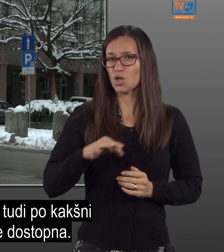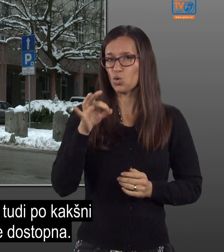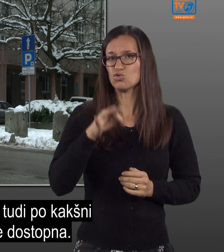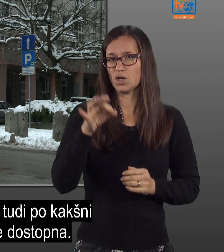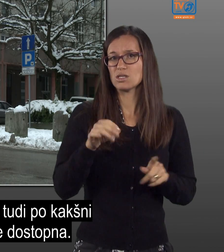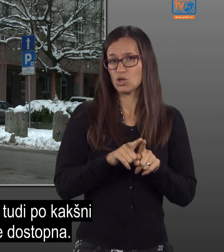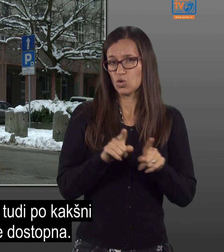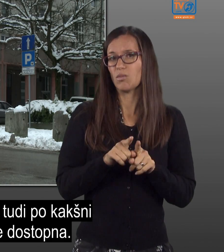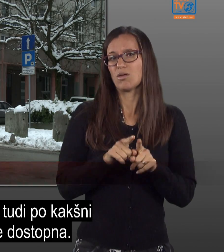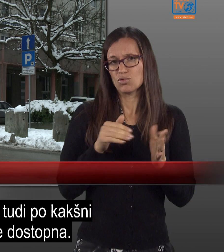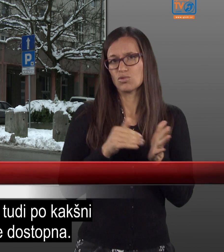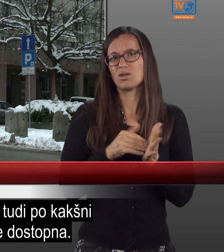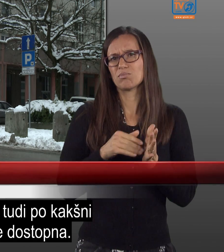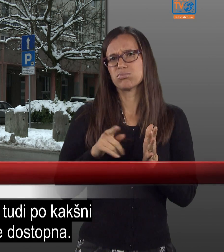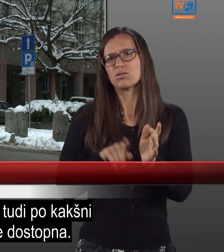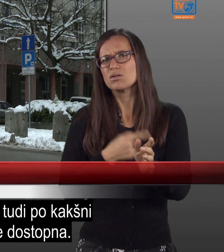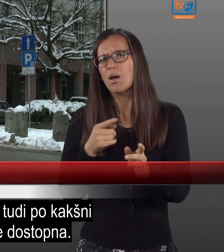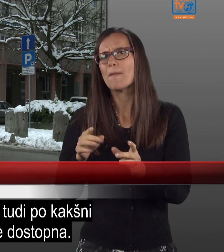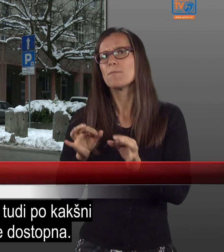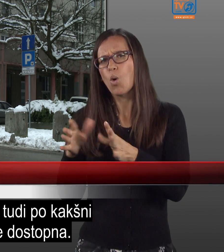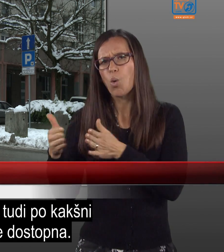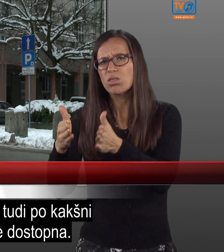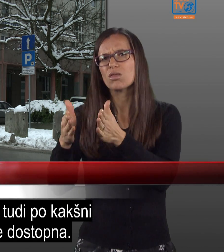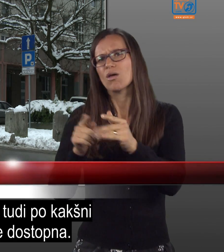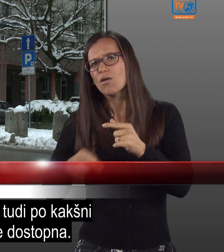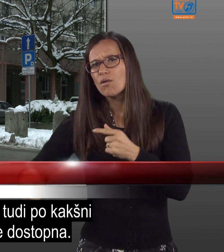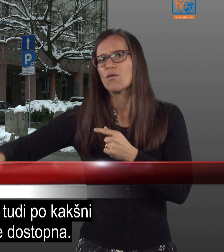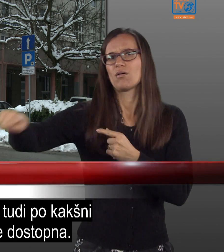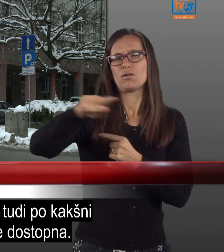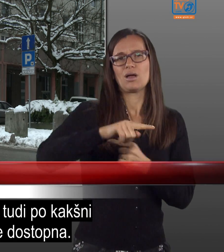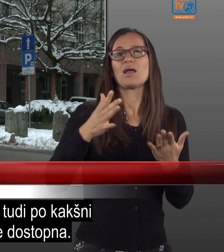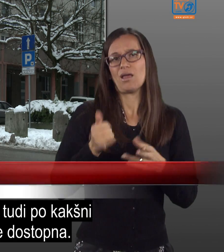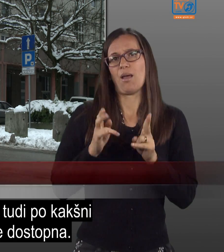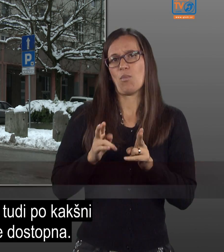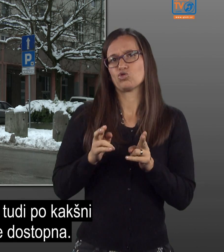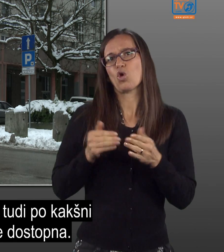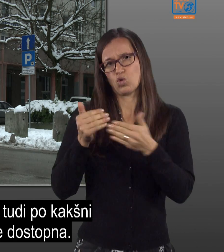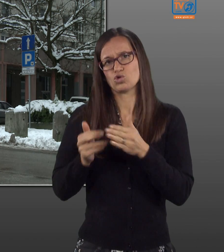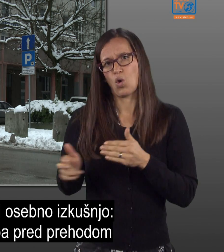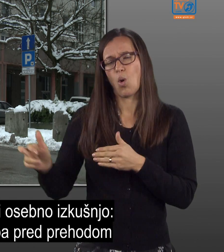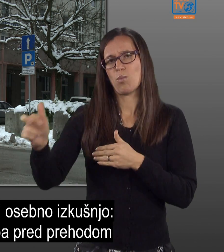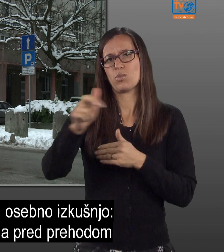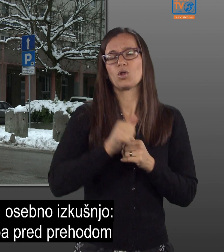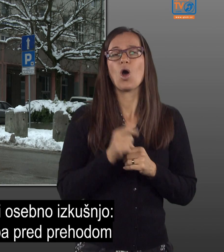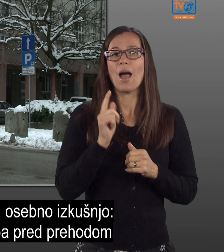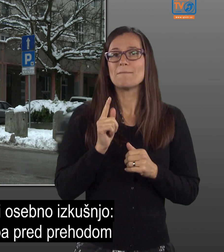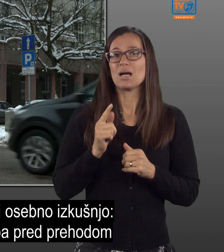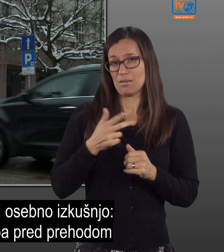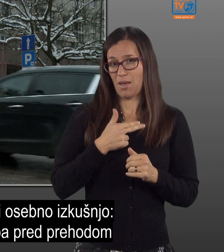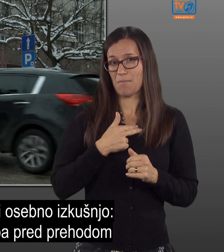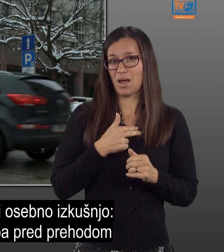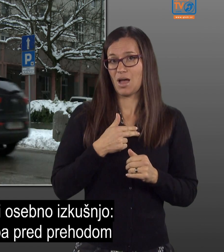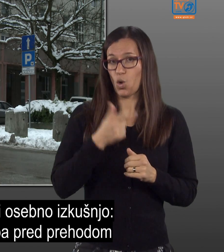Včasih je treba iti tudi po kakšni daljši poti, ne, kjer je pač dostopno. Lahko pa povem tudi